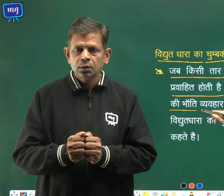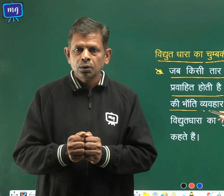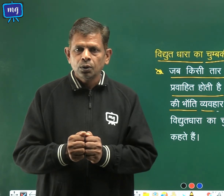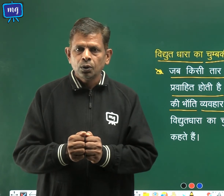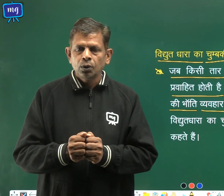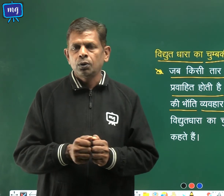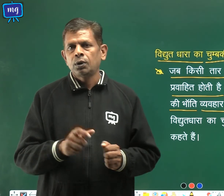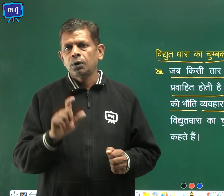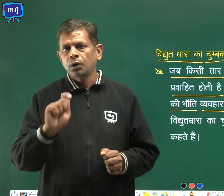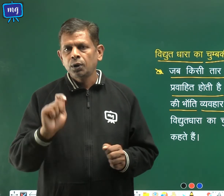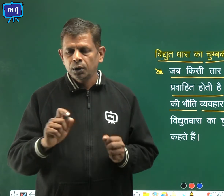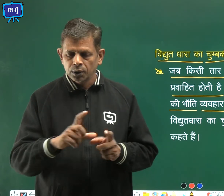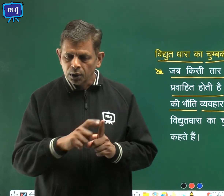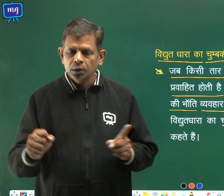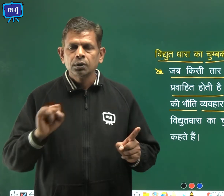व्यवहार करता है।